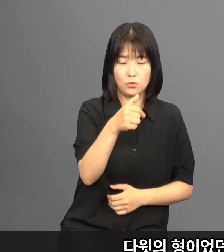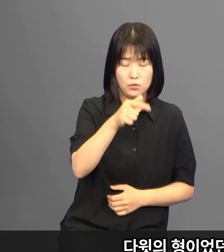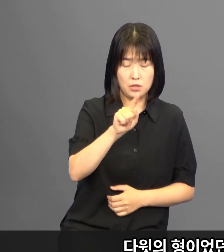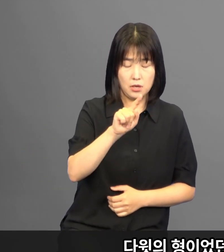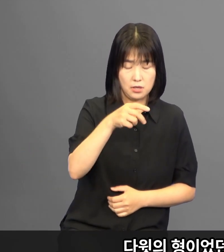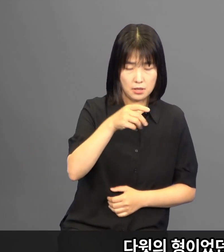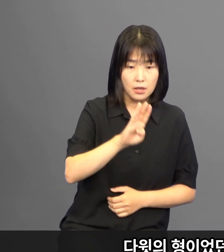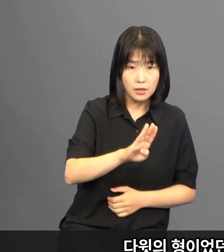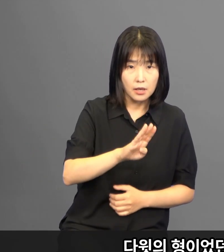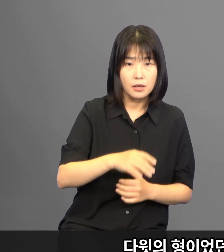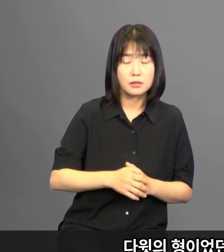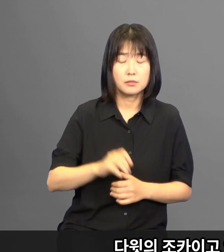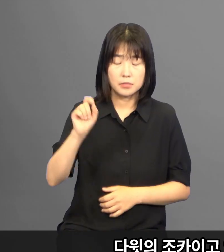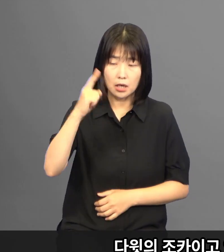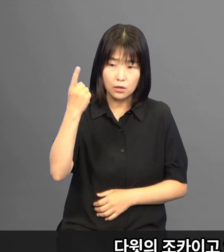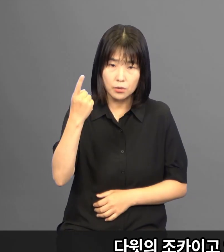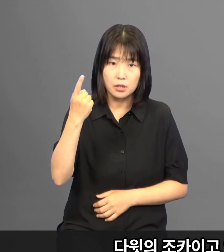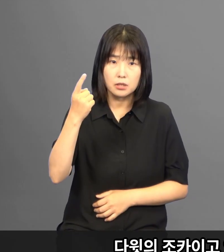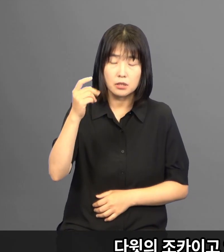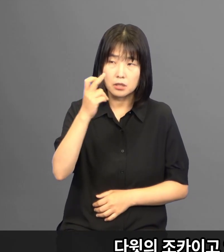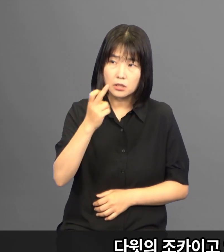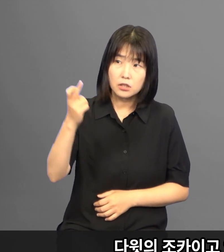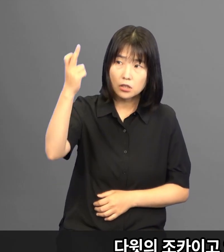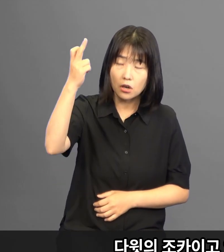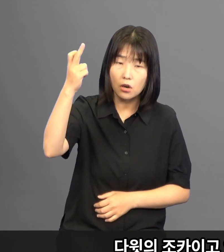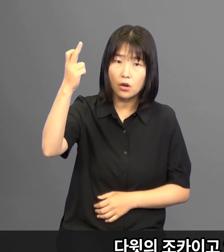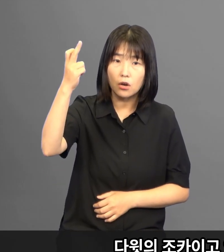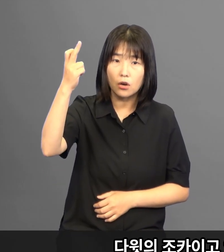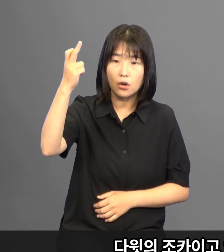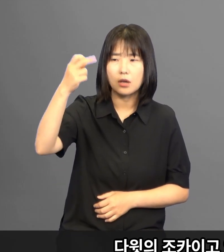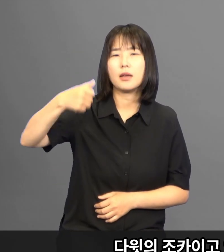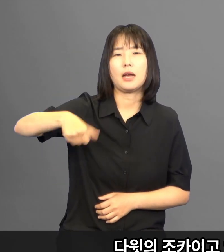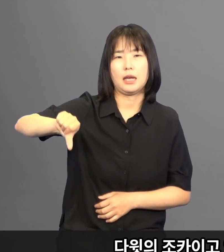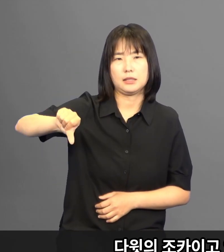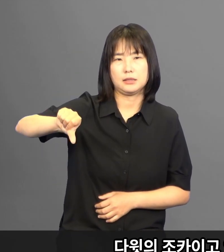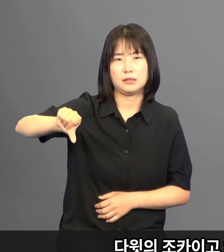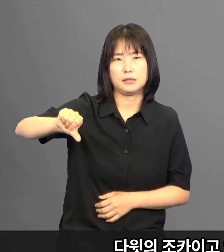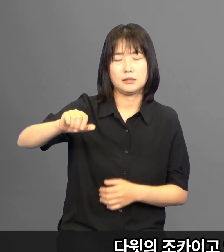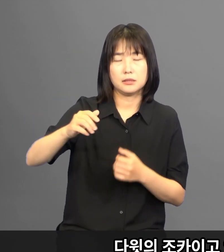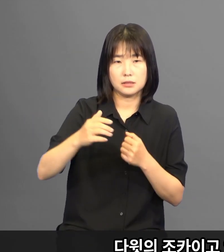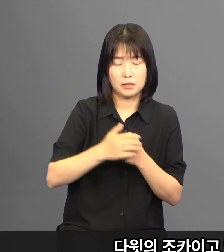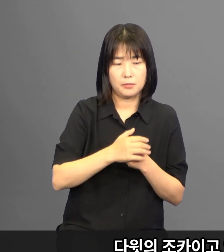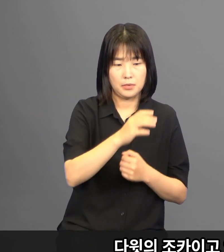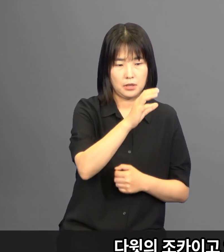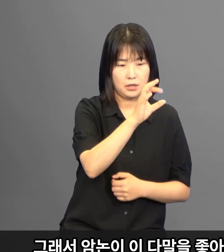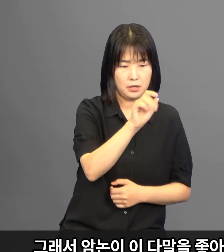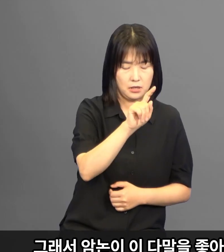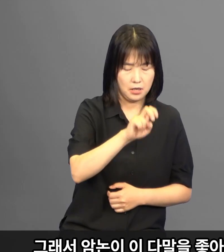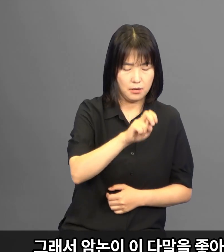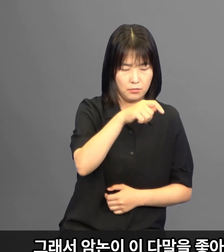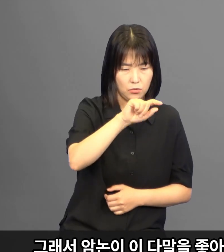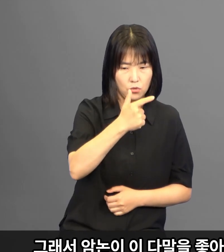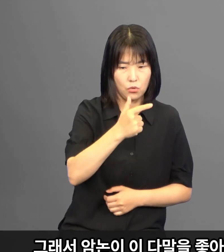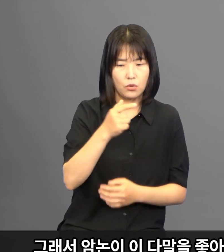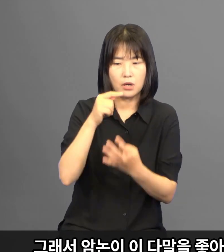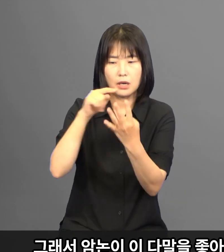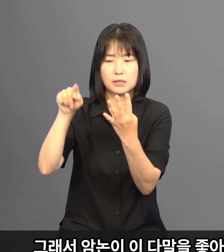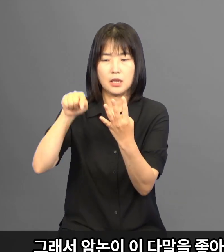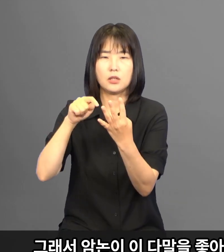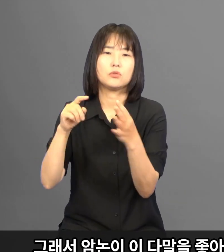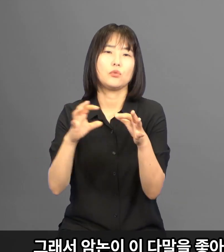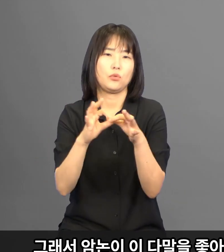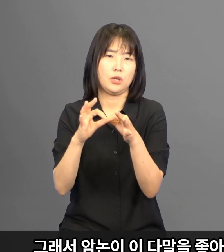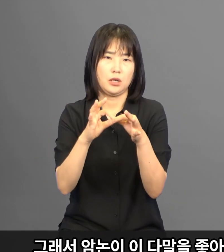형이었던 시므아의 아들입니다. 다윗의 조카이고 암논과는 사촌 관계이죠. 그래서 암논이